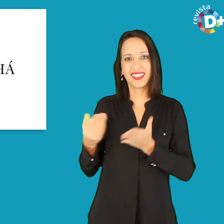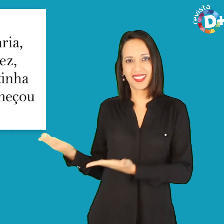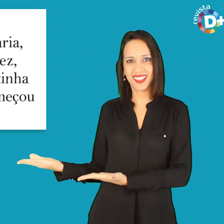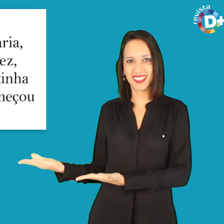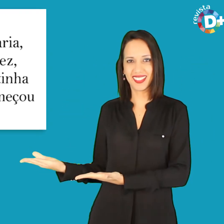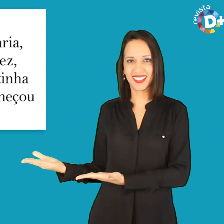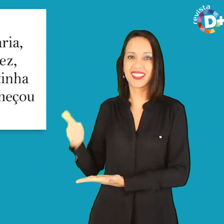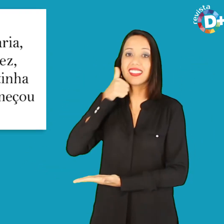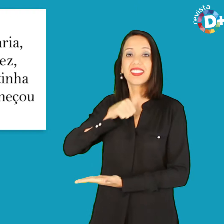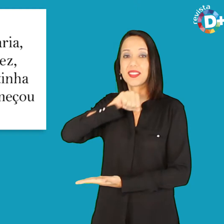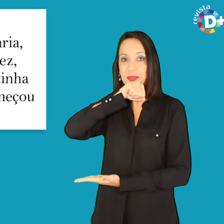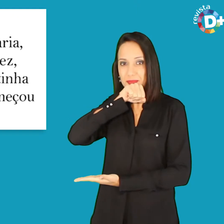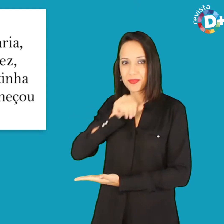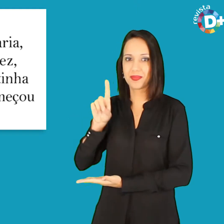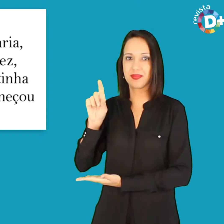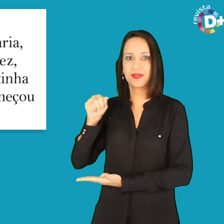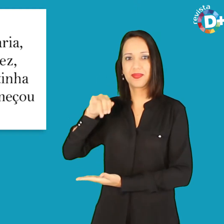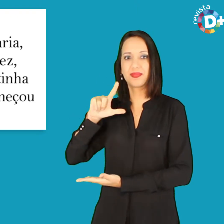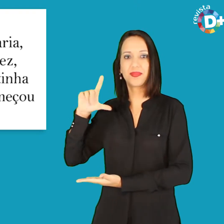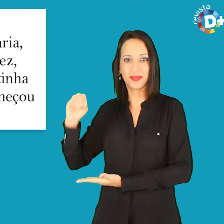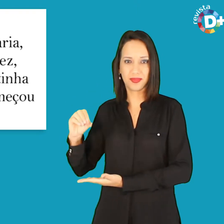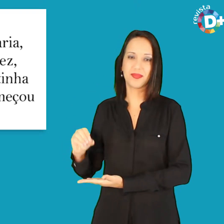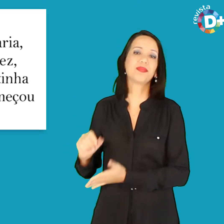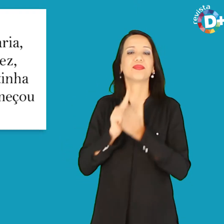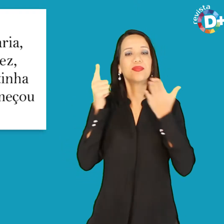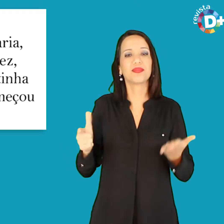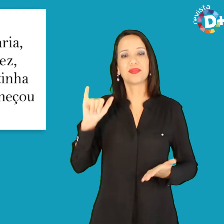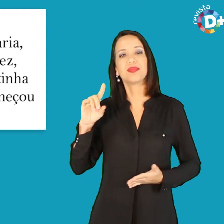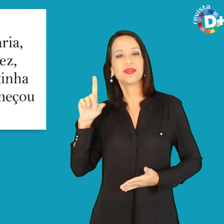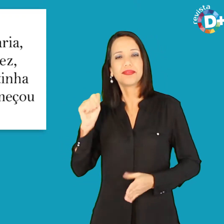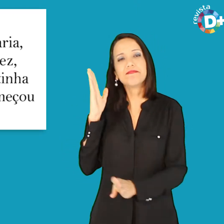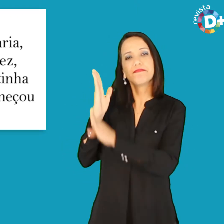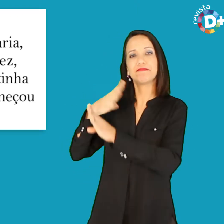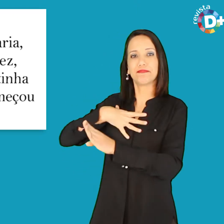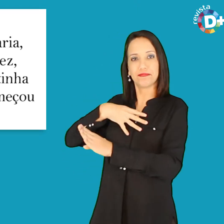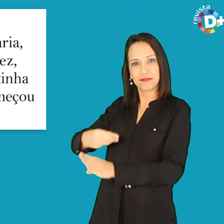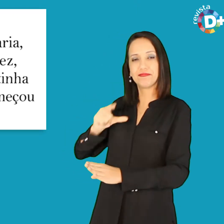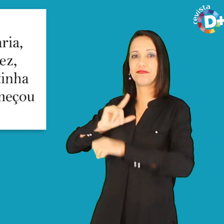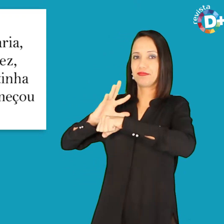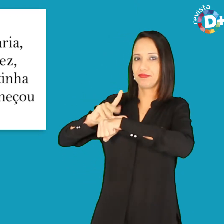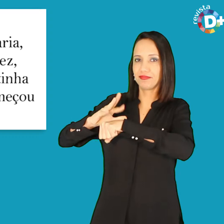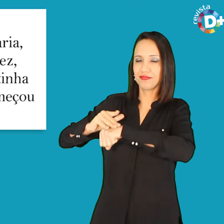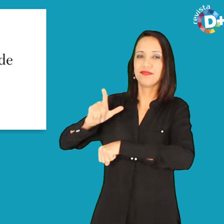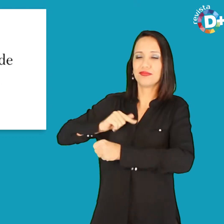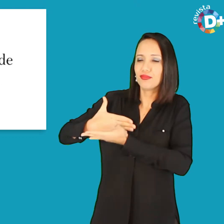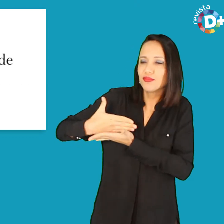A mãe de Danilo de Faria, a jornalista Ida Nunes, descobriu que o filho tinha TDAH quando ele começou a frequentar